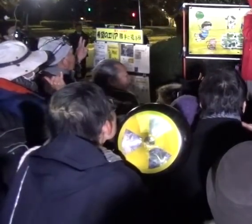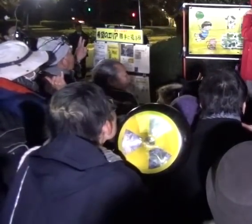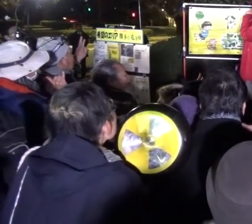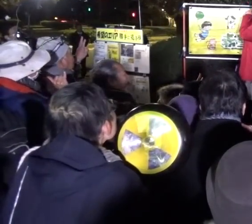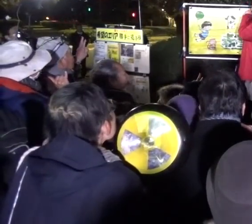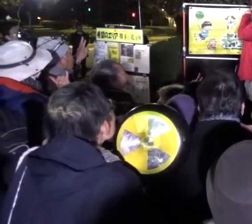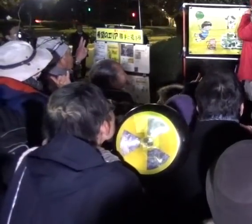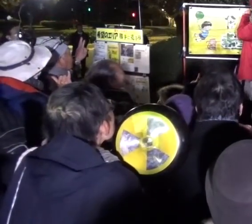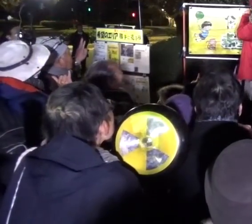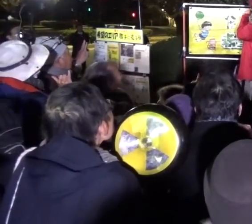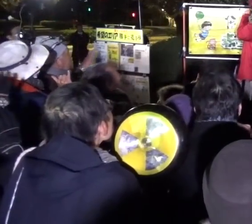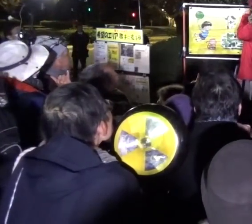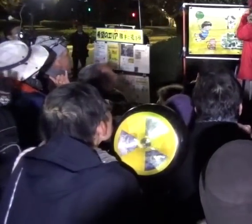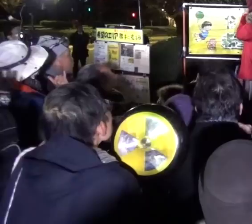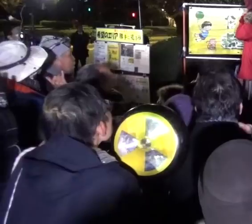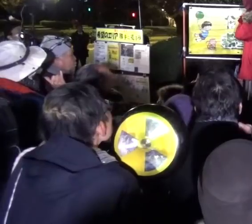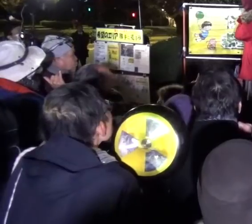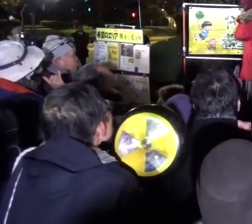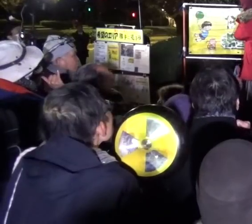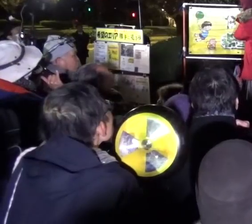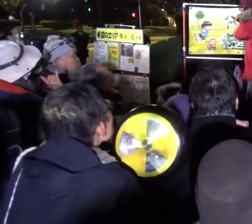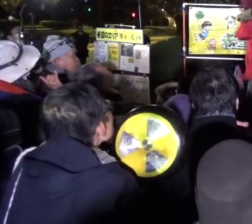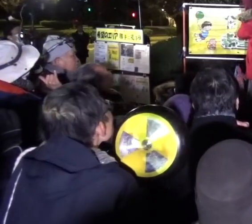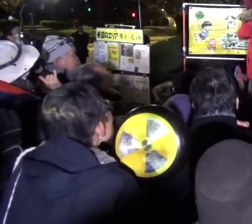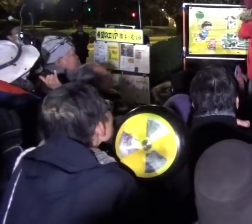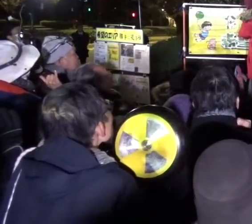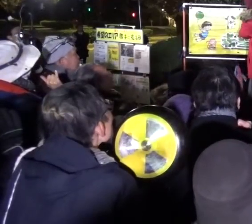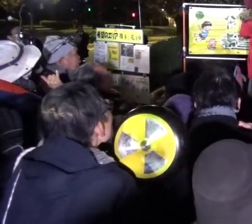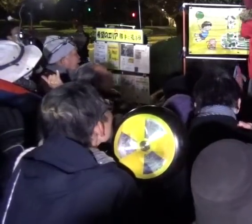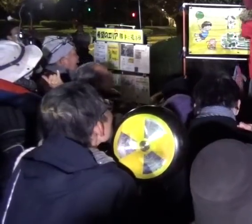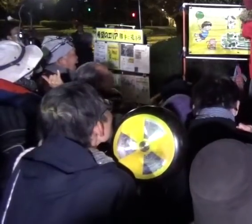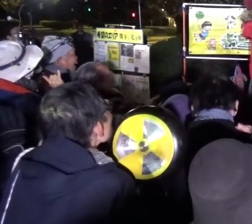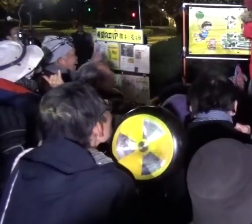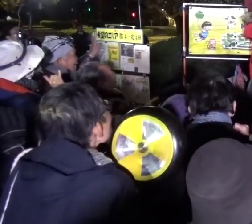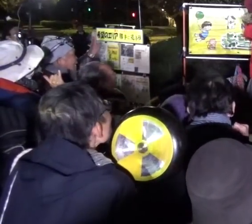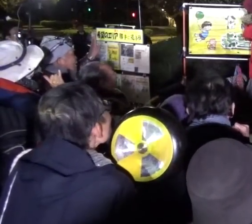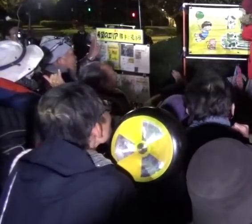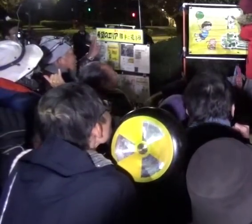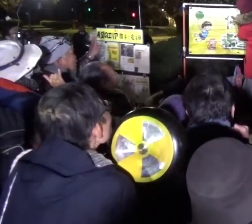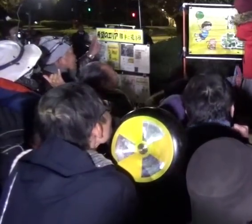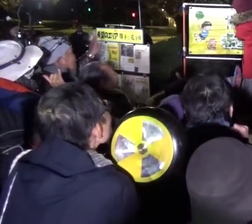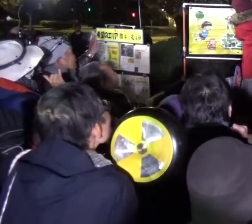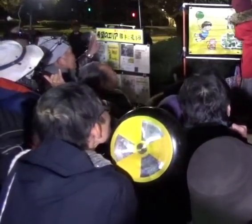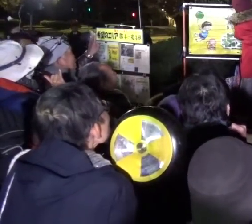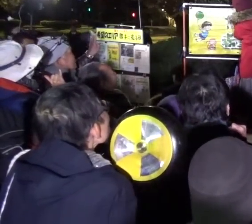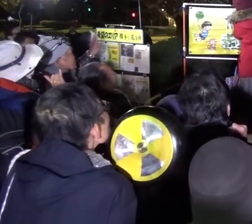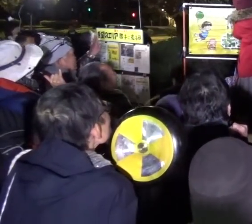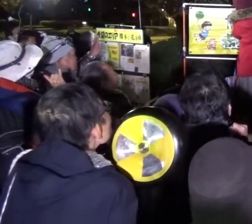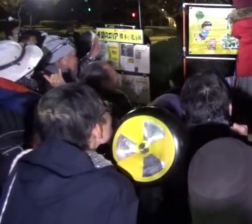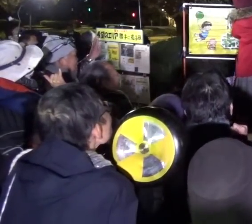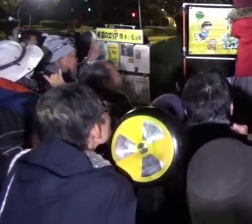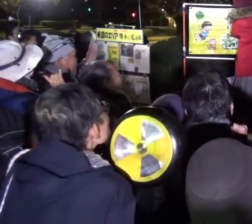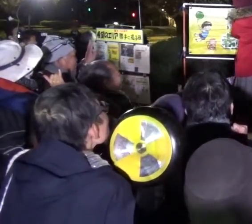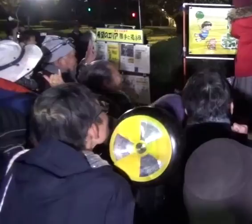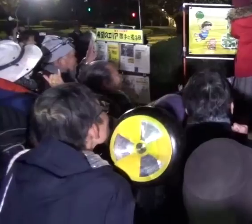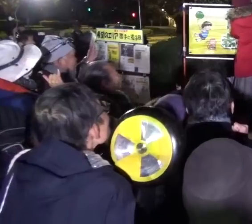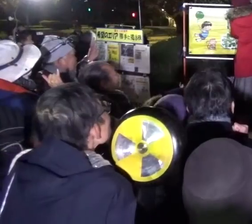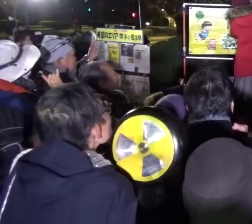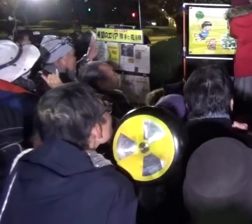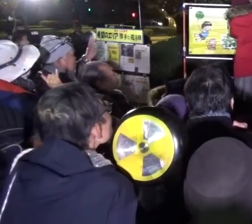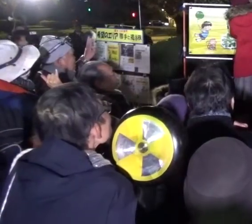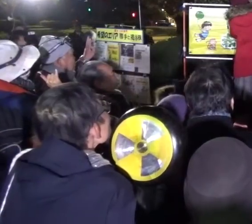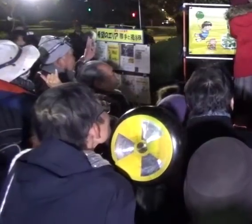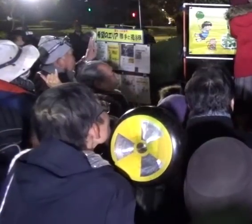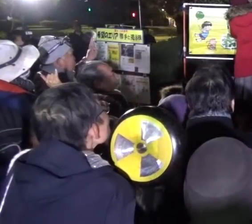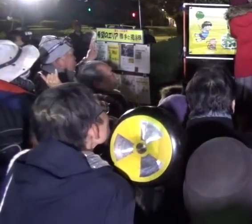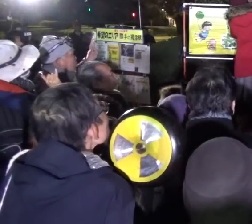何こっちの人もね、はい、もうなバチバチいっとこうね、えなんかまぐれでまぐれで